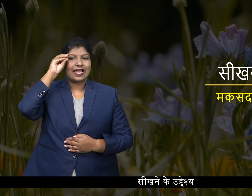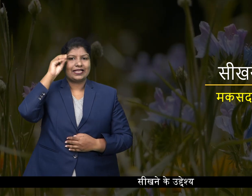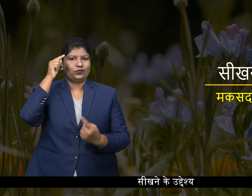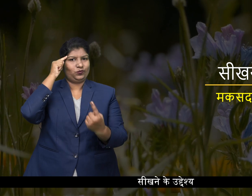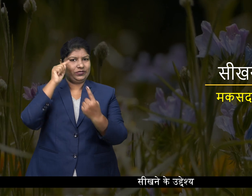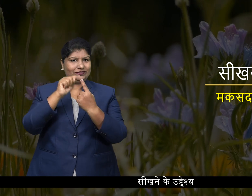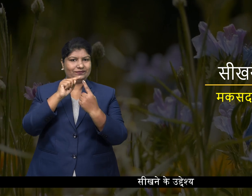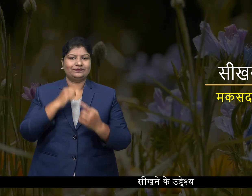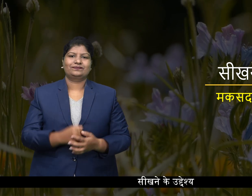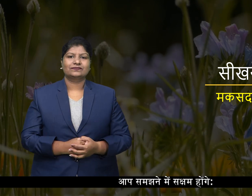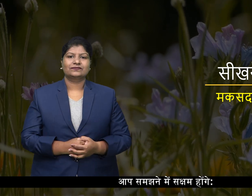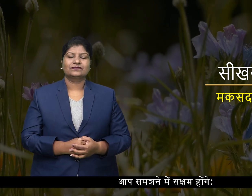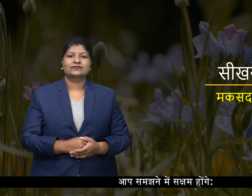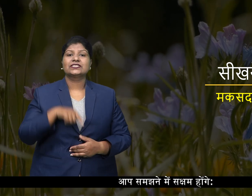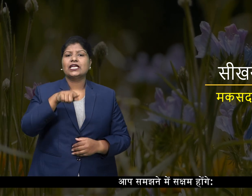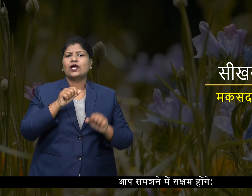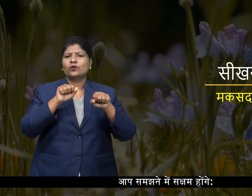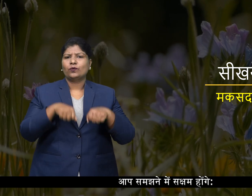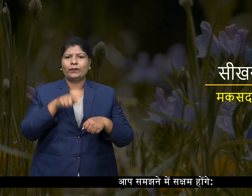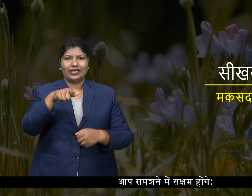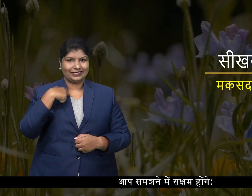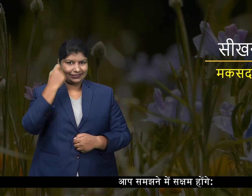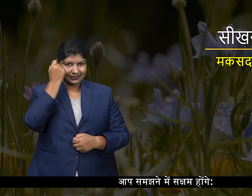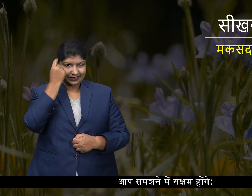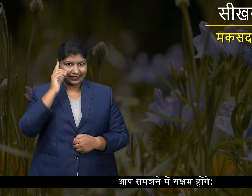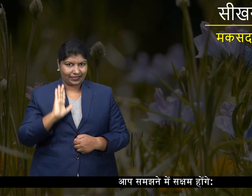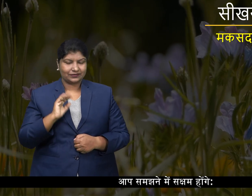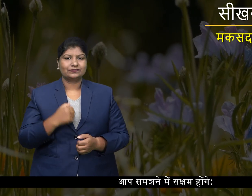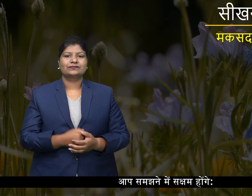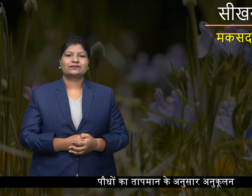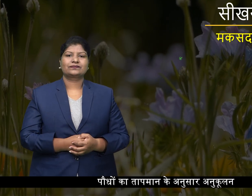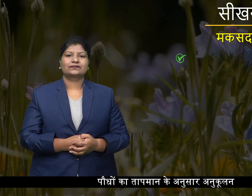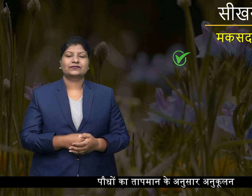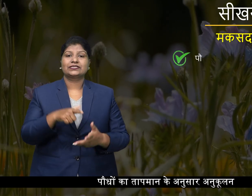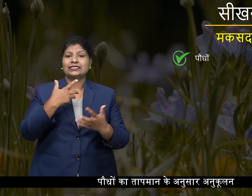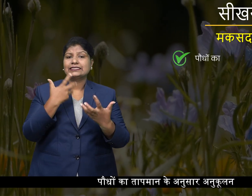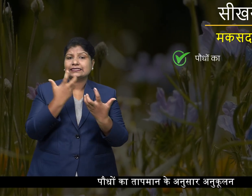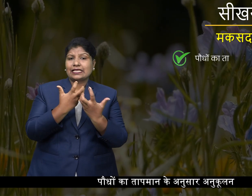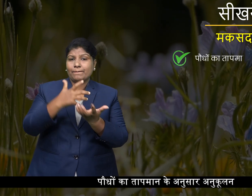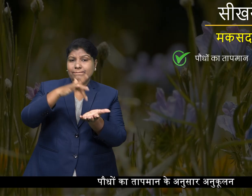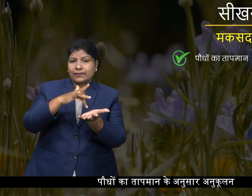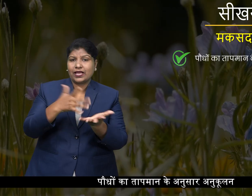उद्देश्य आप समझने में सक्षम होंगे। पौधों का तापमान के अनुसार